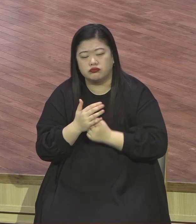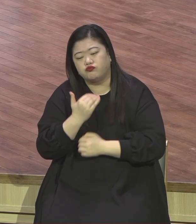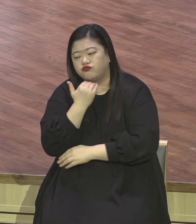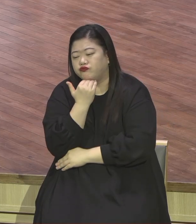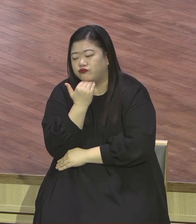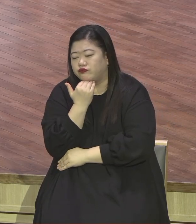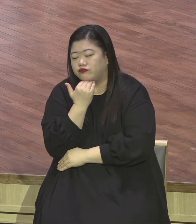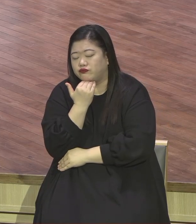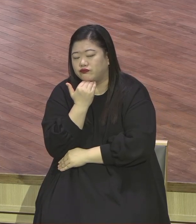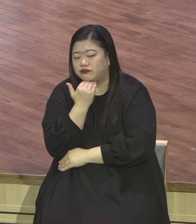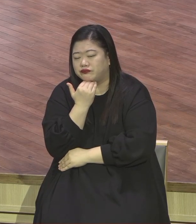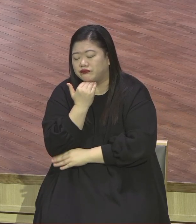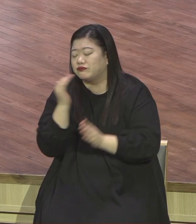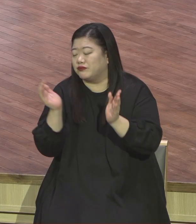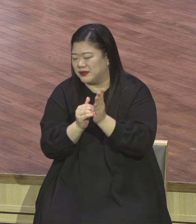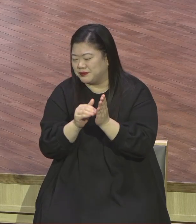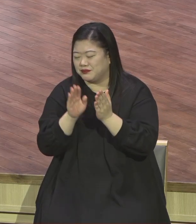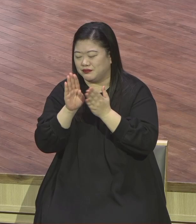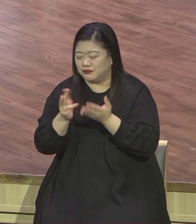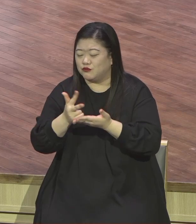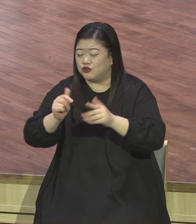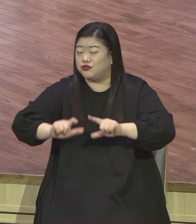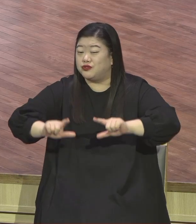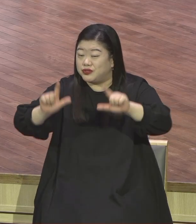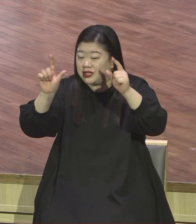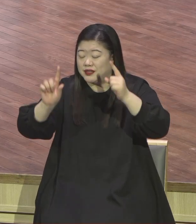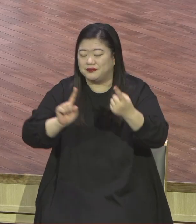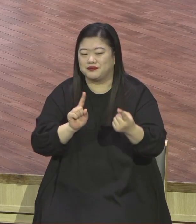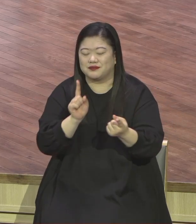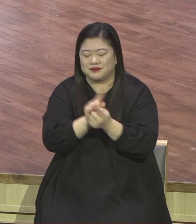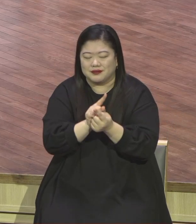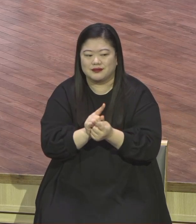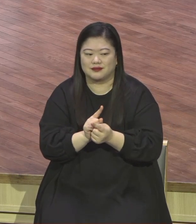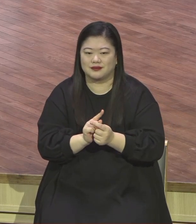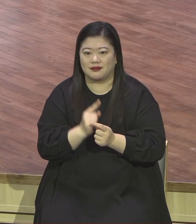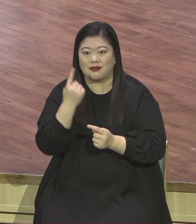주일날 돼서 이제 왕은니가 교회에 나타났어요